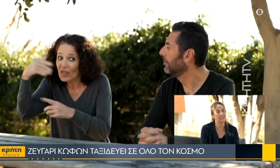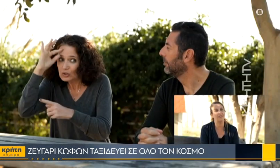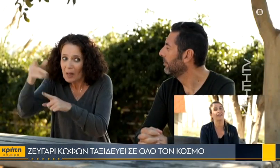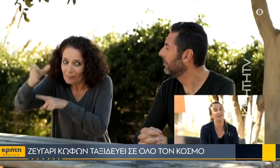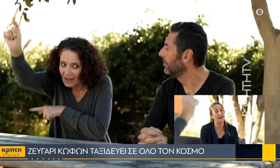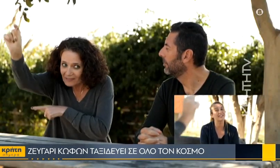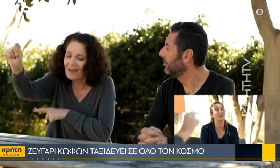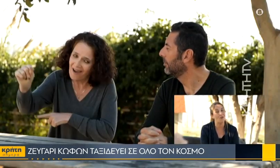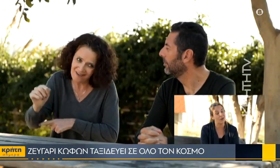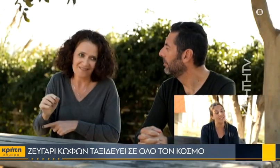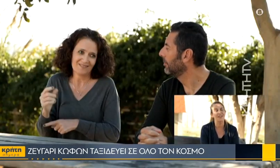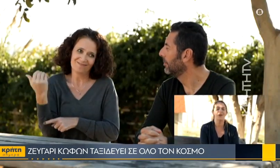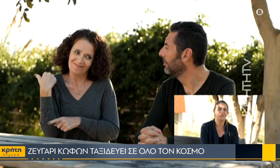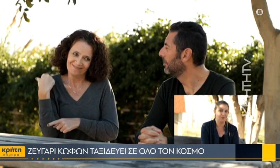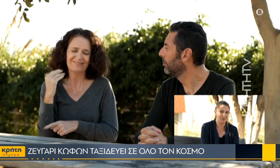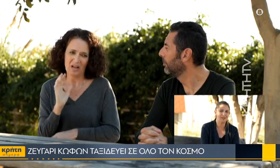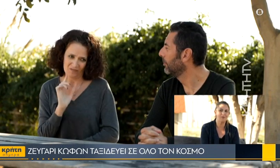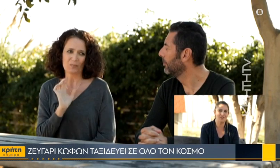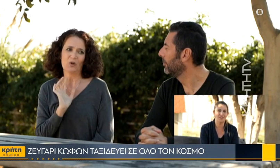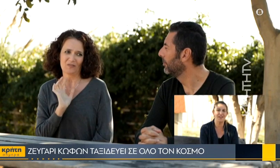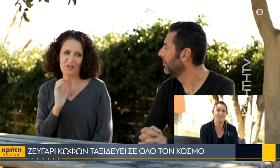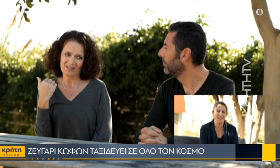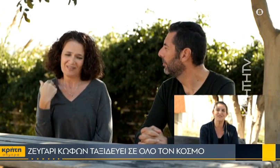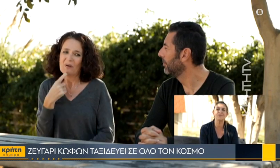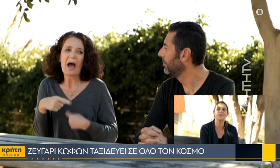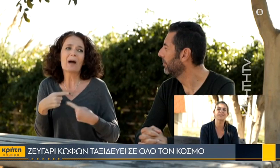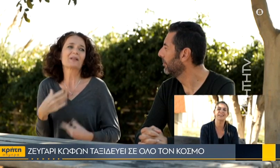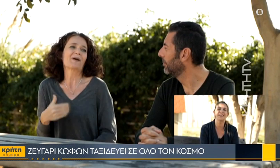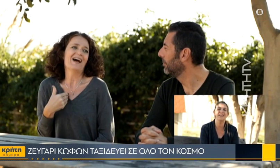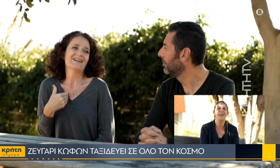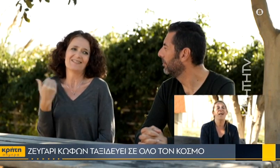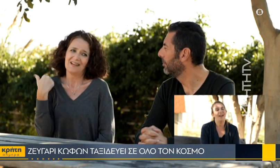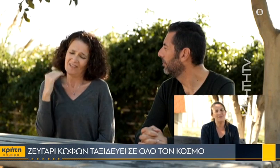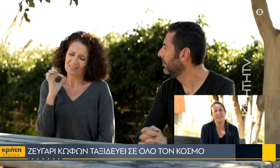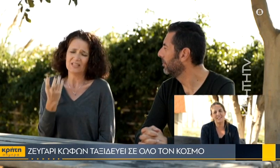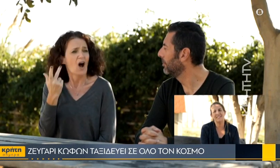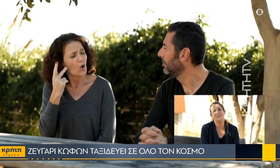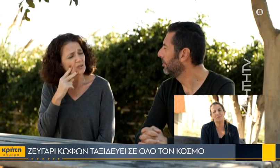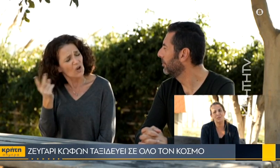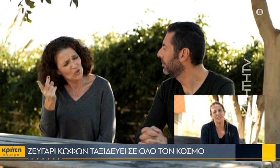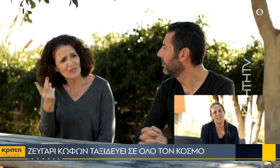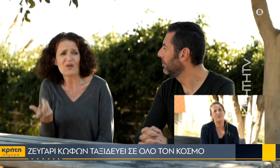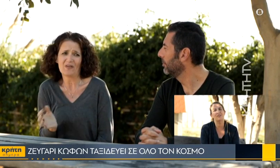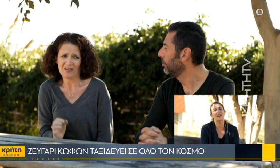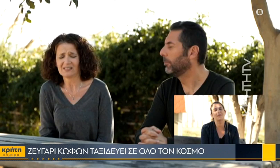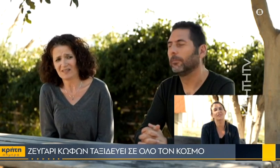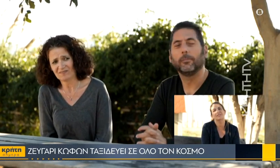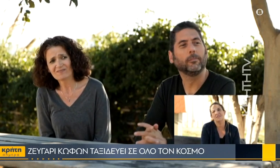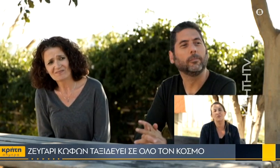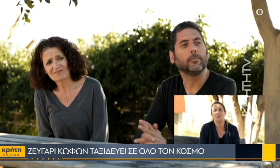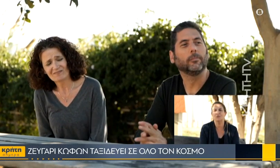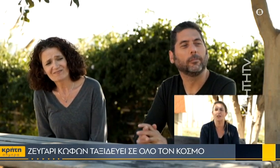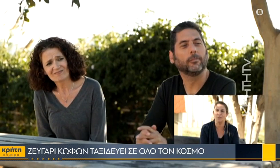κάνουν ταξίδια και να πάνε σε χώρες στις οποίες έχουμε βρεθεί εμείς, οπότε έχουν αρχίσει και μας προσεγγίζουν για να